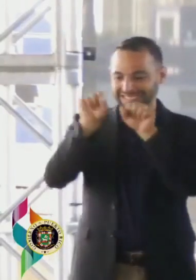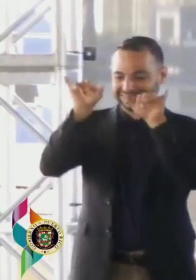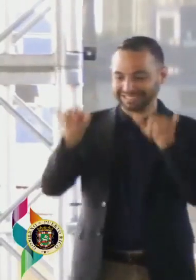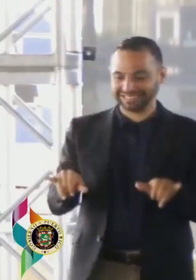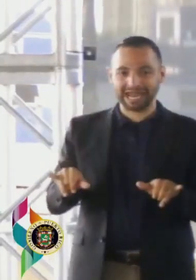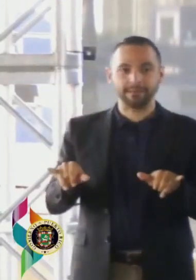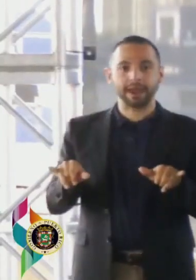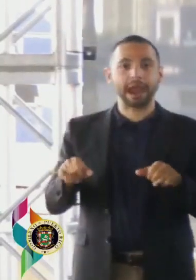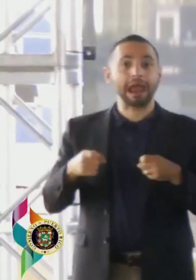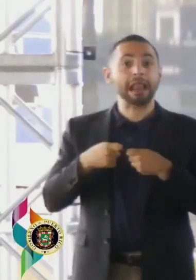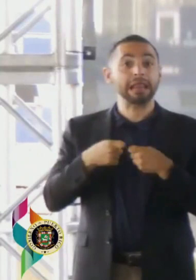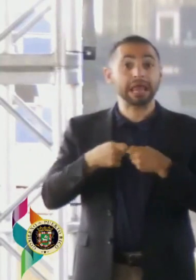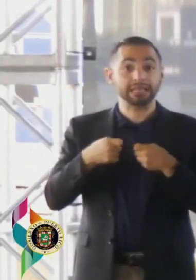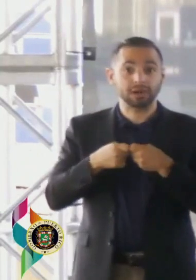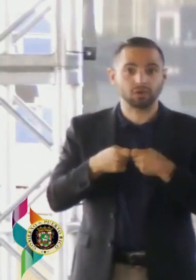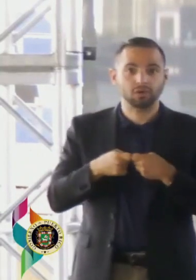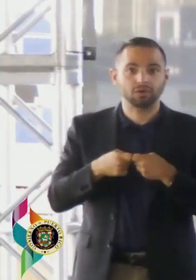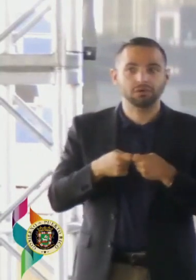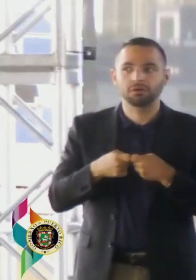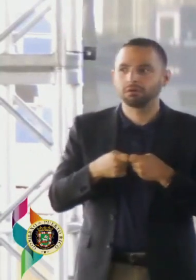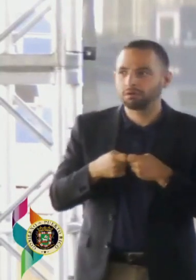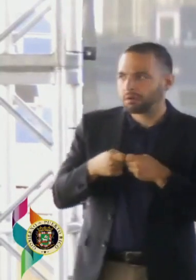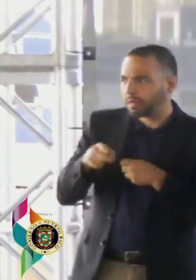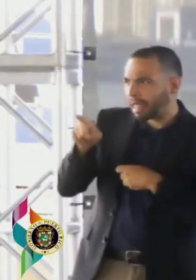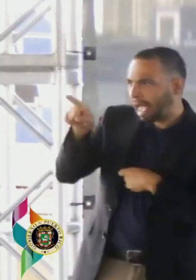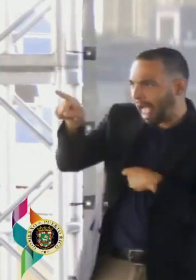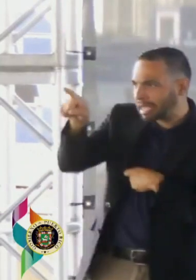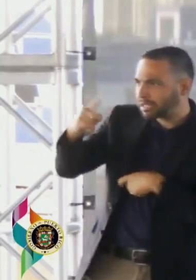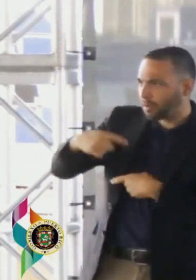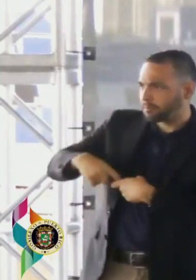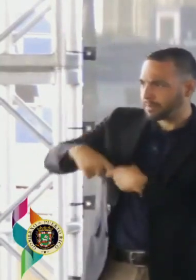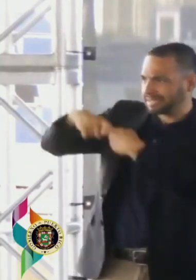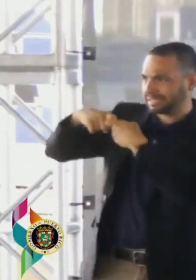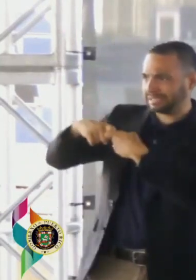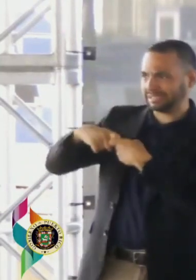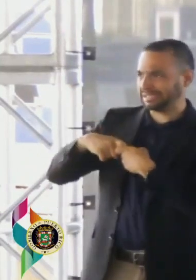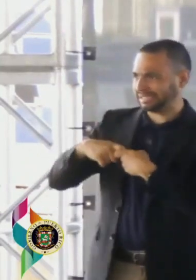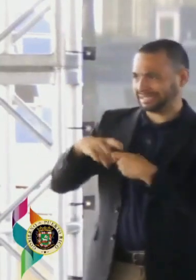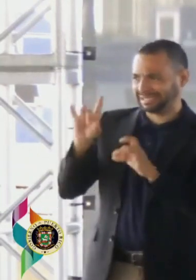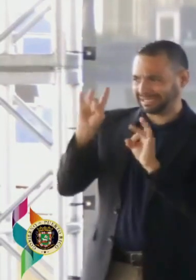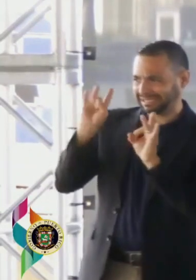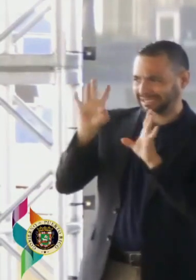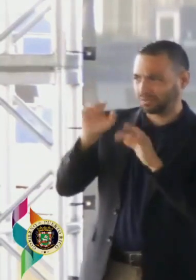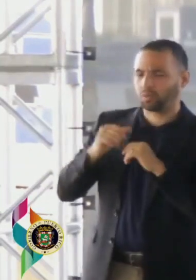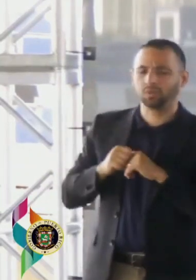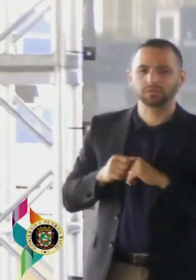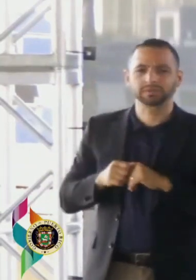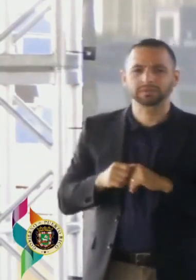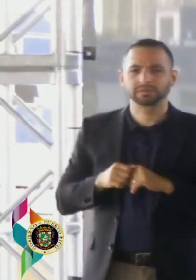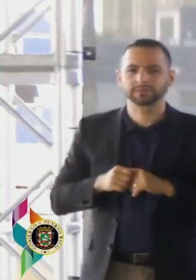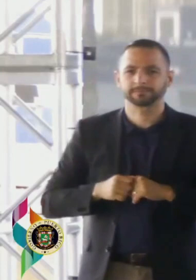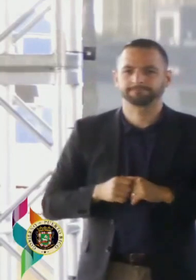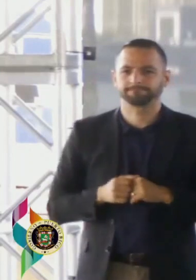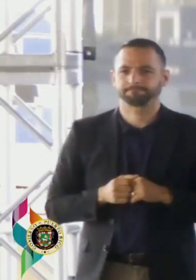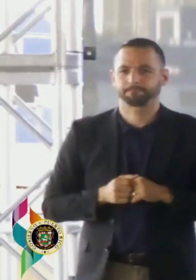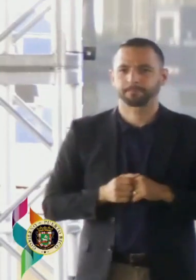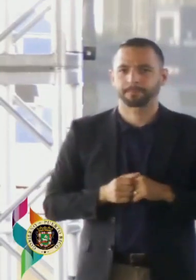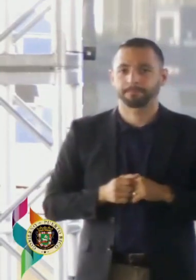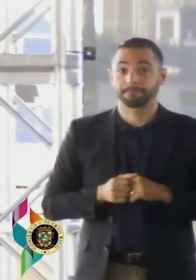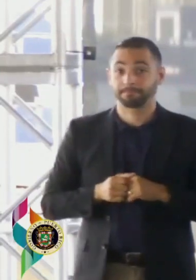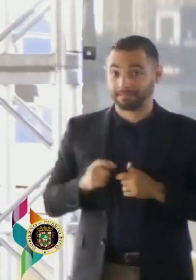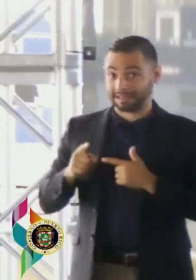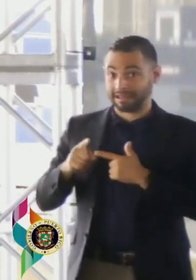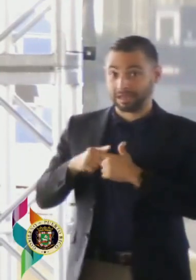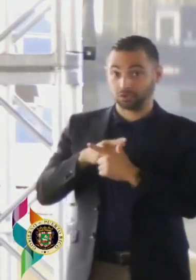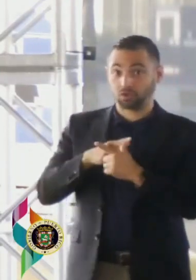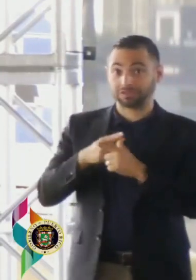Puerto Rico dándole mantenimiento a los otros generadores que estaban en estado crítico entonces empezando el